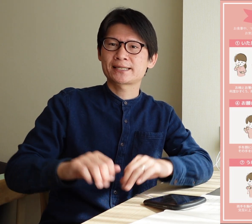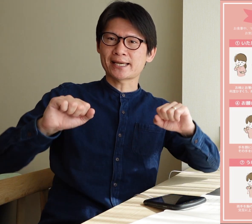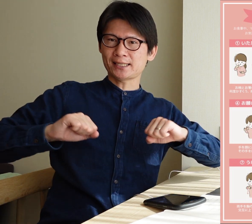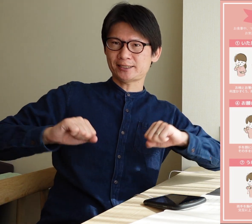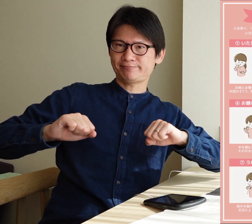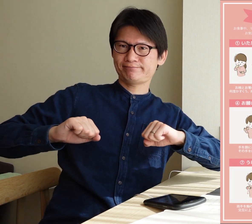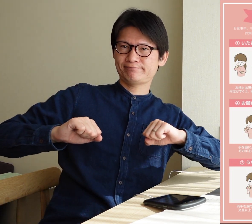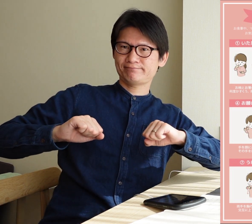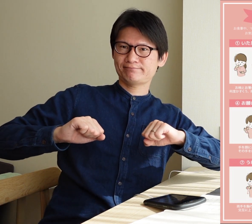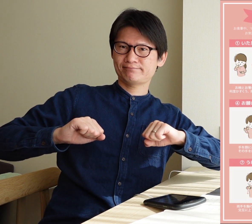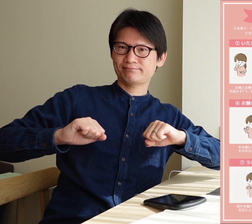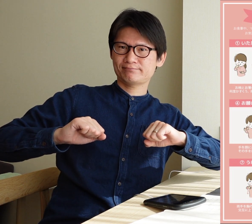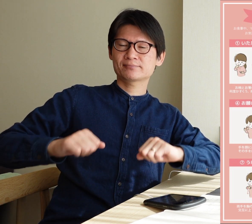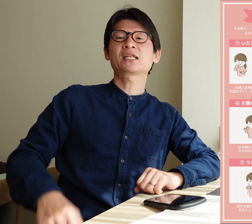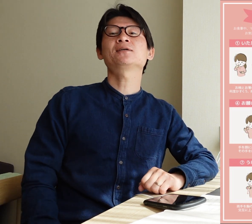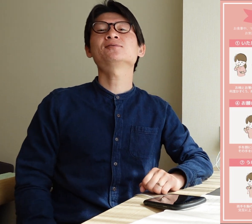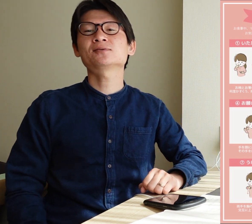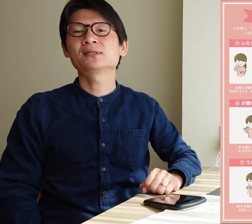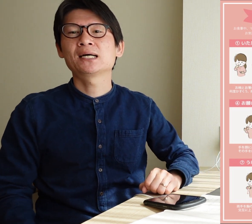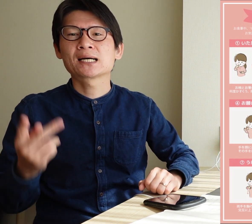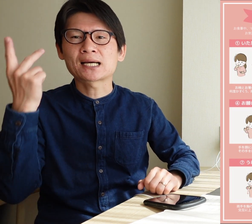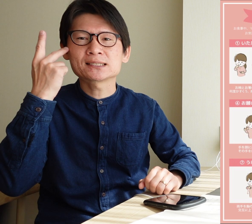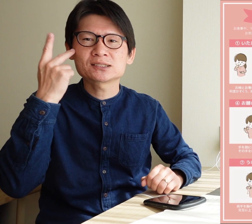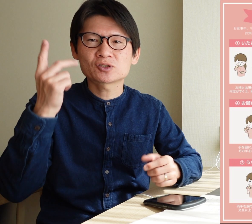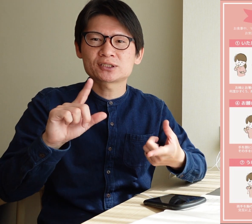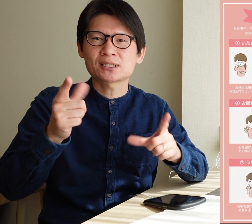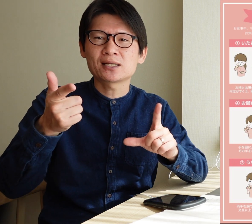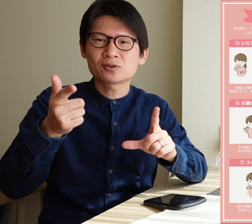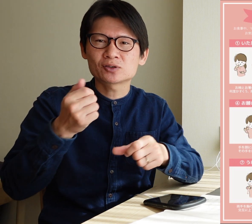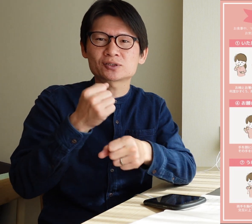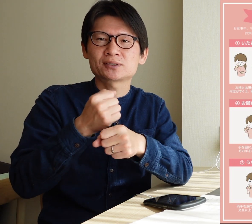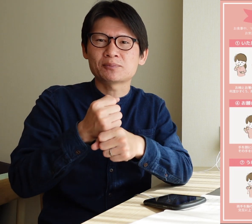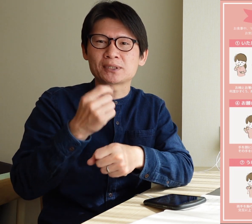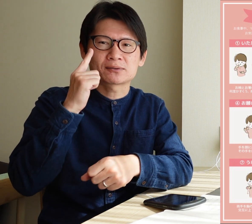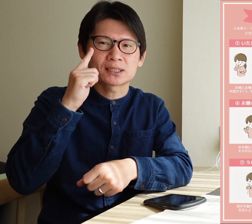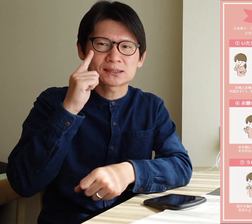元気っていう感じの違いを作ってみてください。